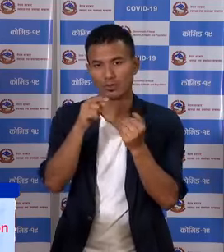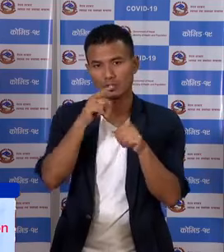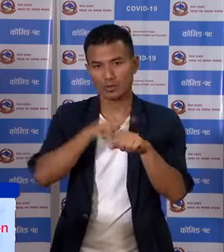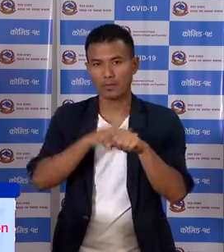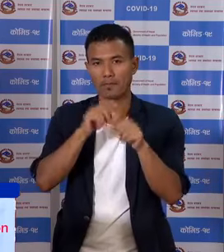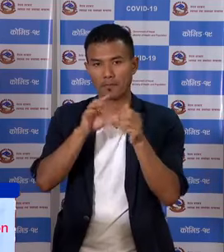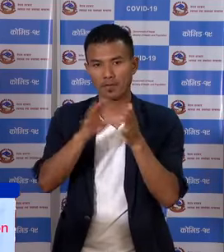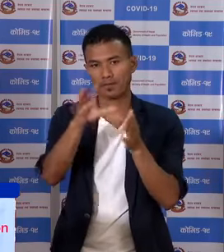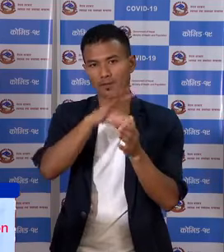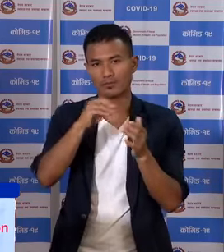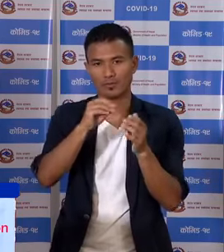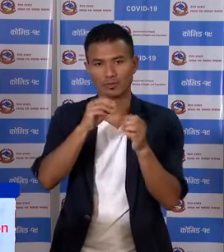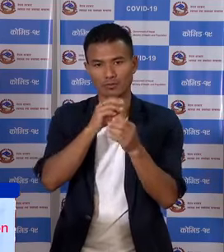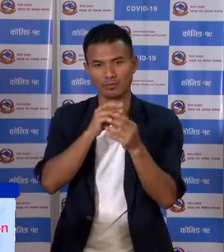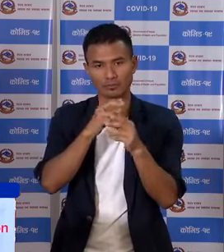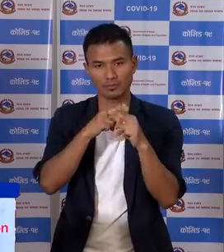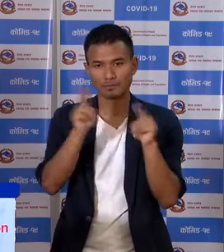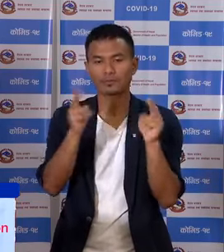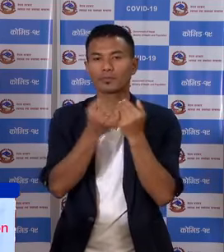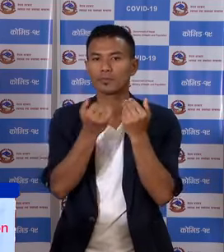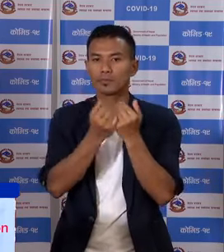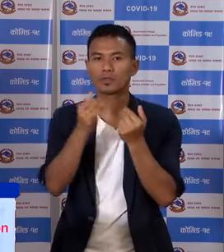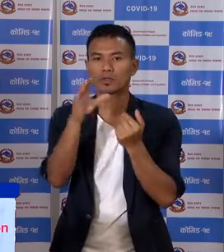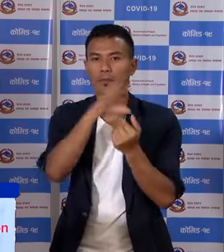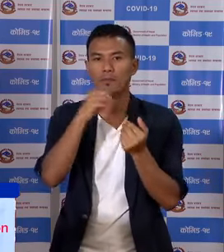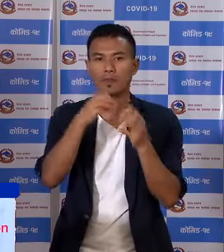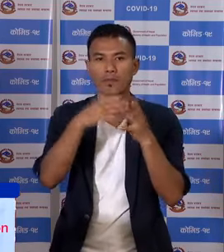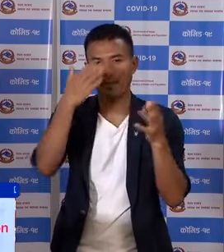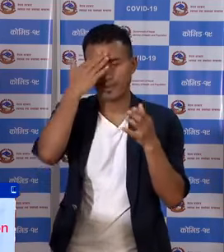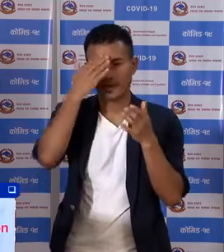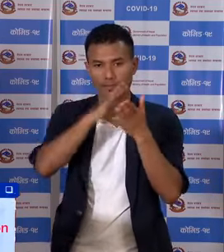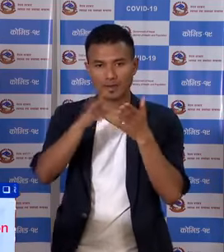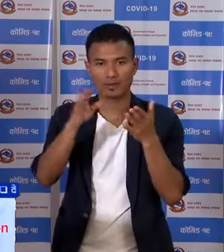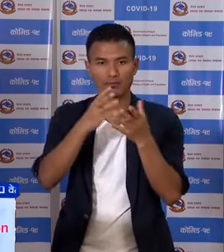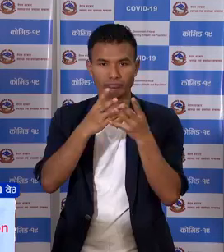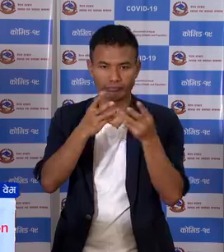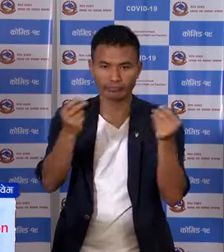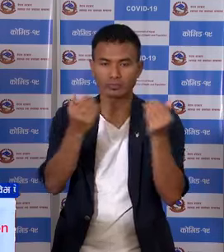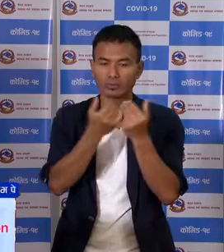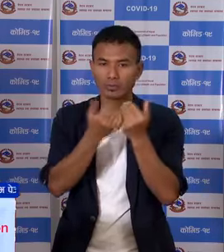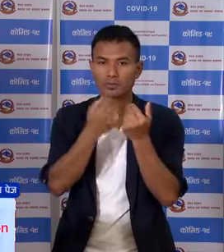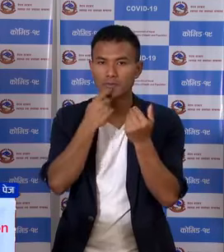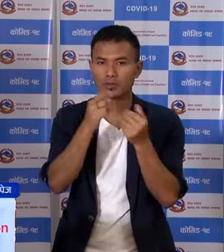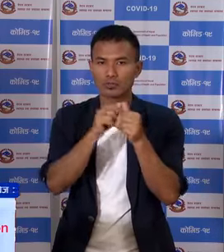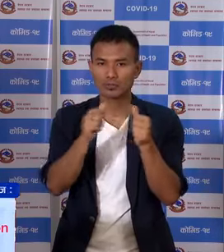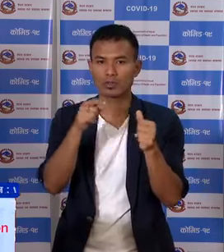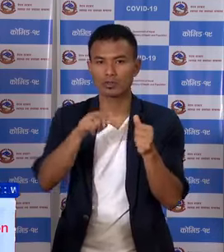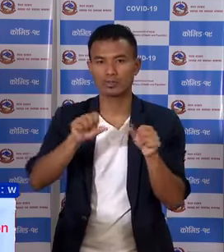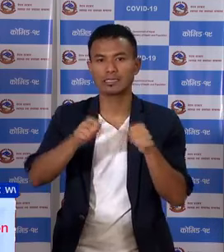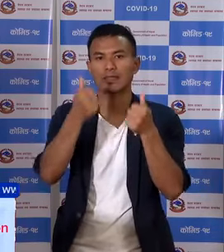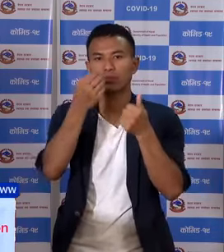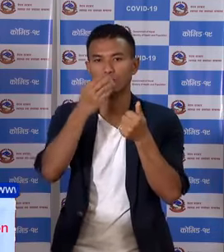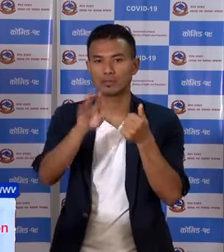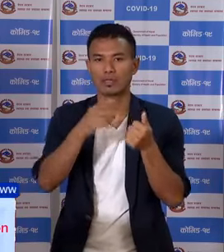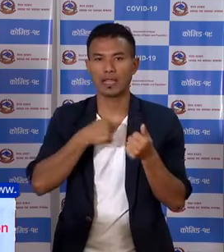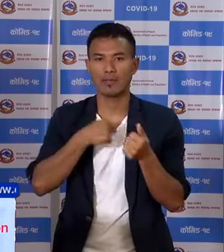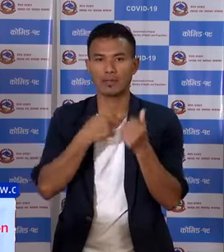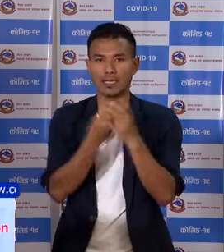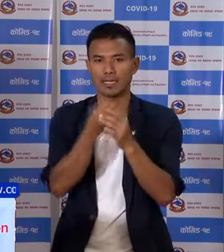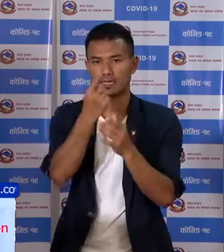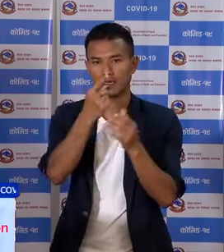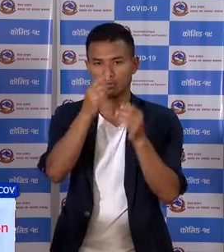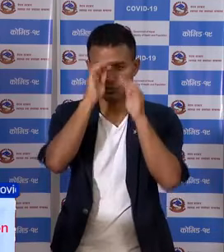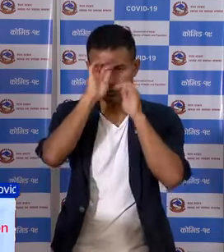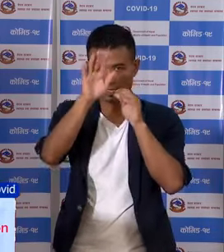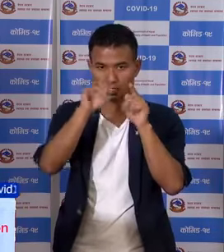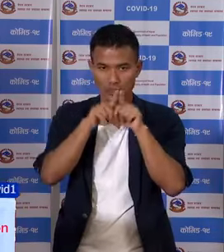समुद येसे अनुरूप हामरो यो जितुने चाहिए हामी एकता को